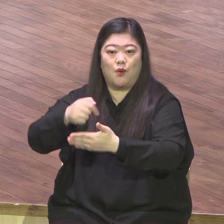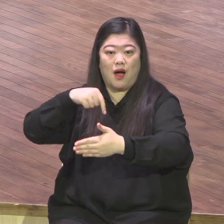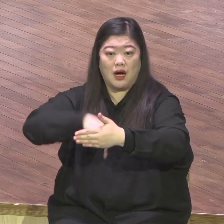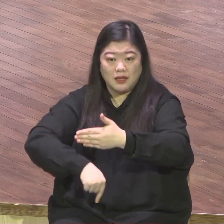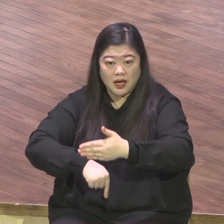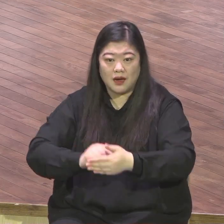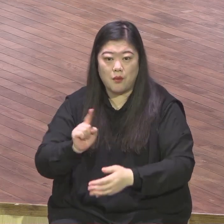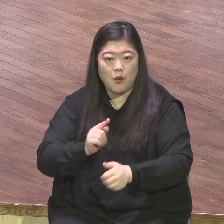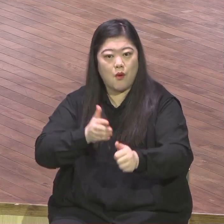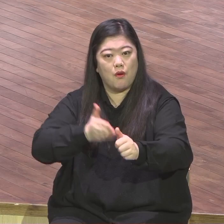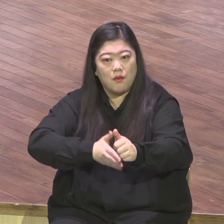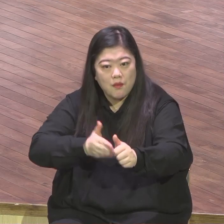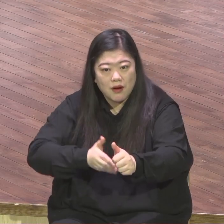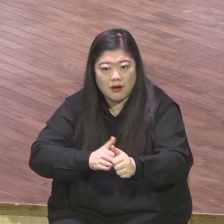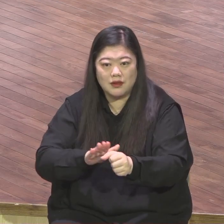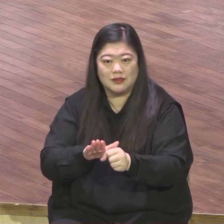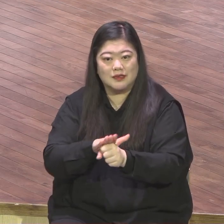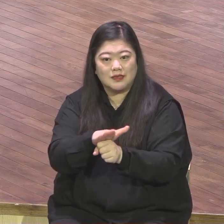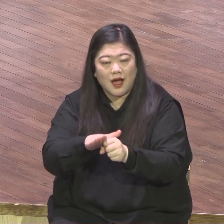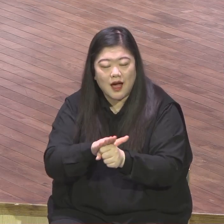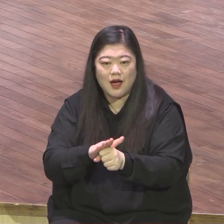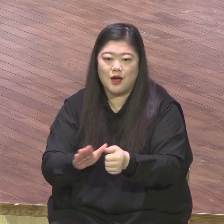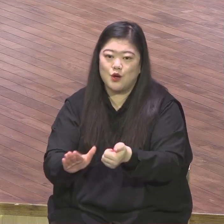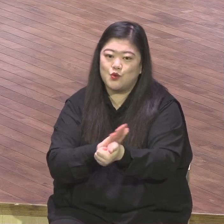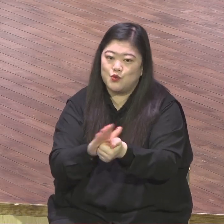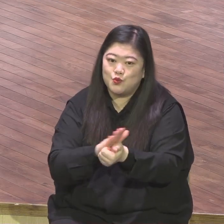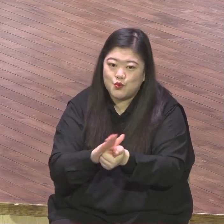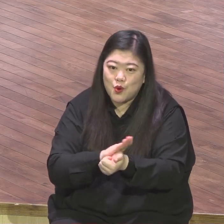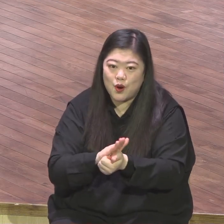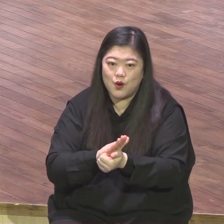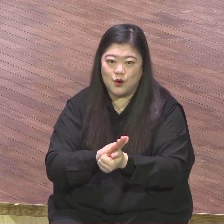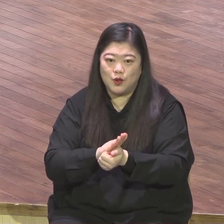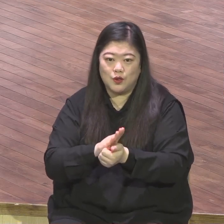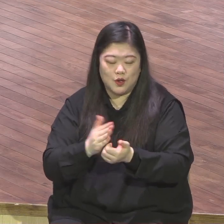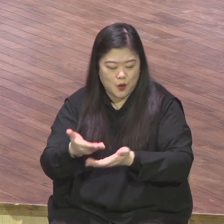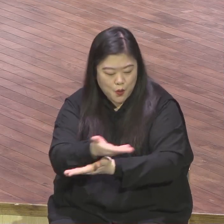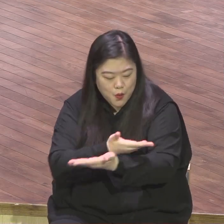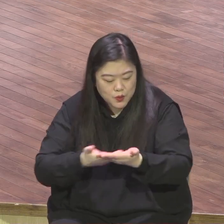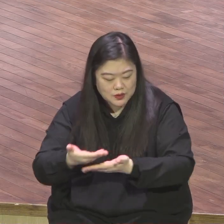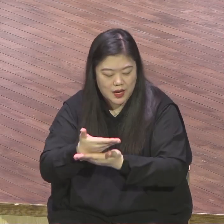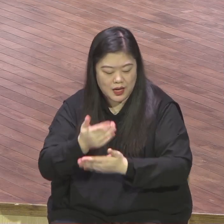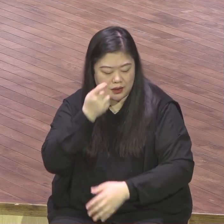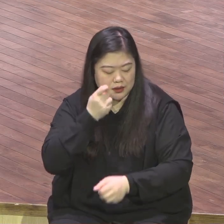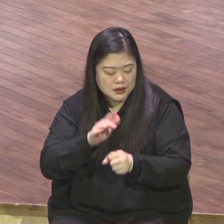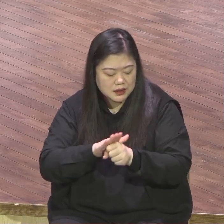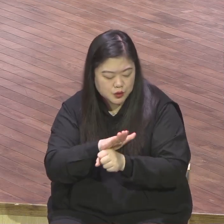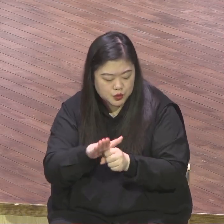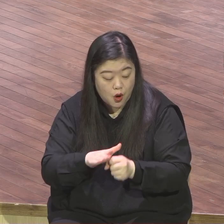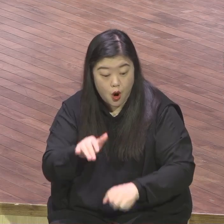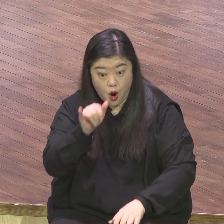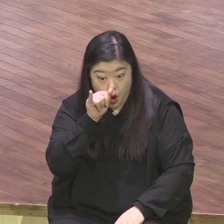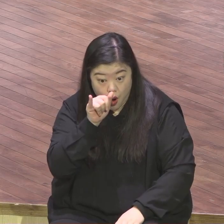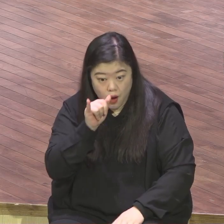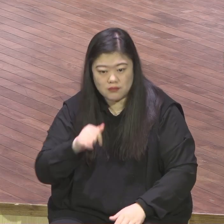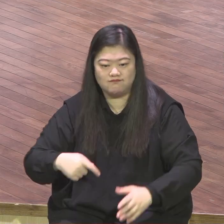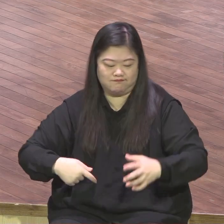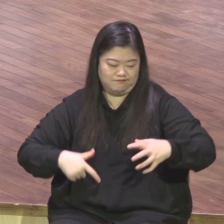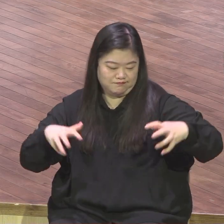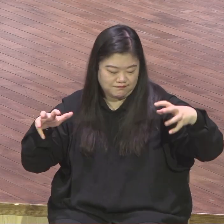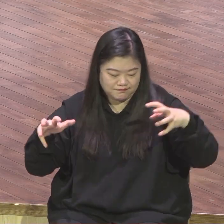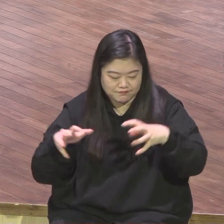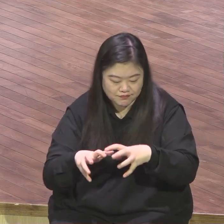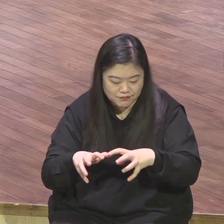무슨 겉면이나 사랑에 무슨 위로나 성령에 무슨 교제나 긍휼이나 자비가 있거든